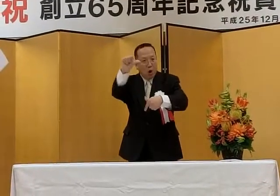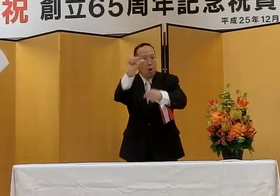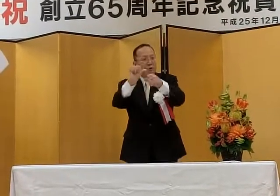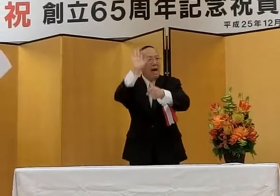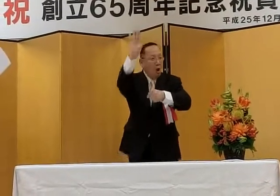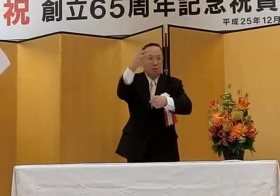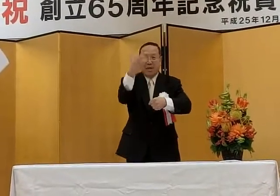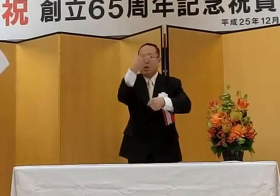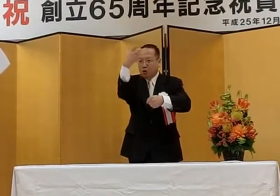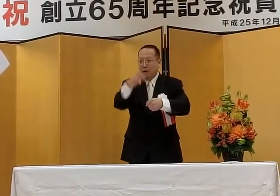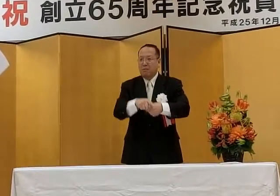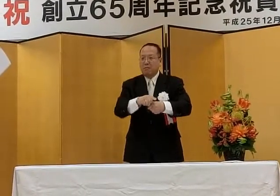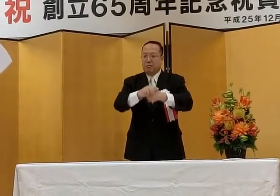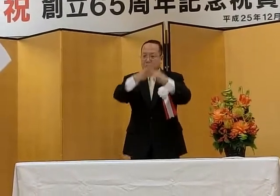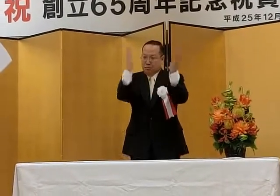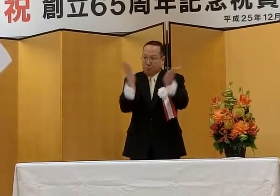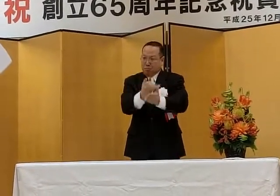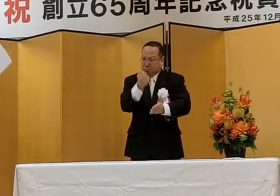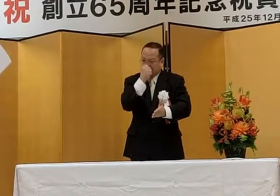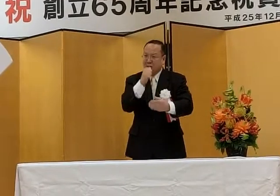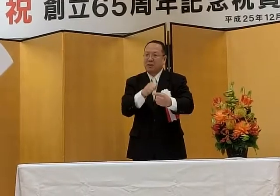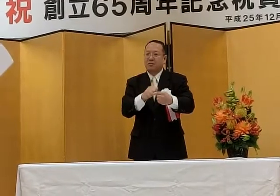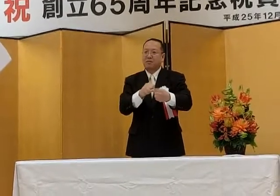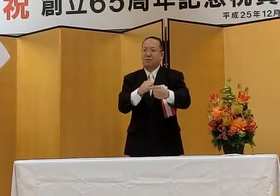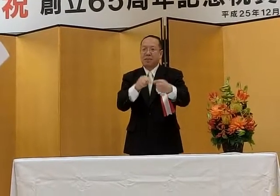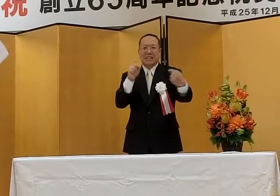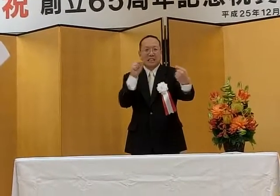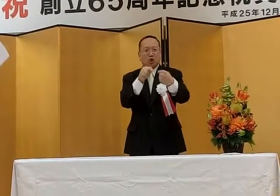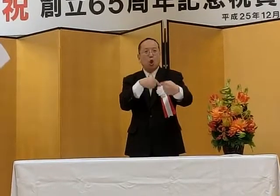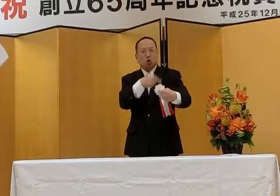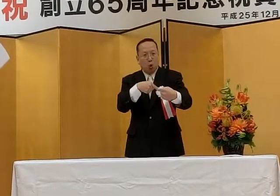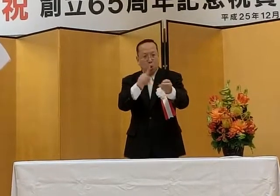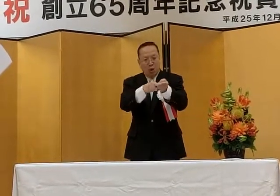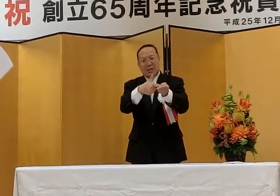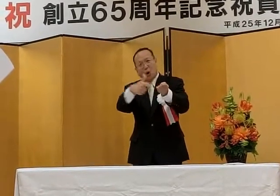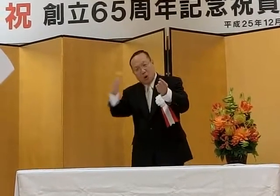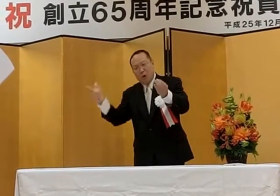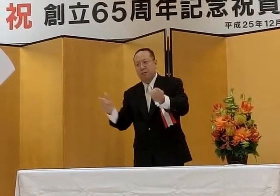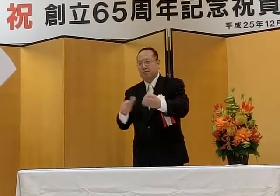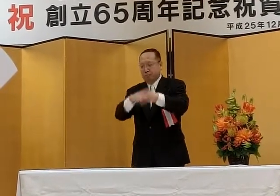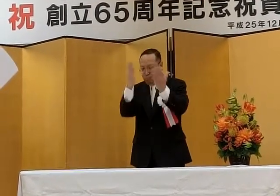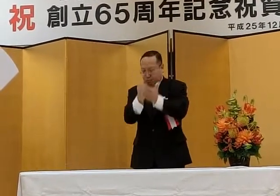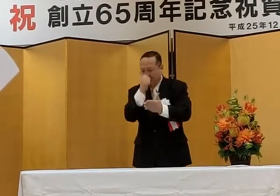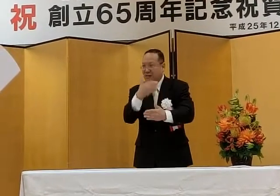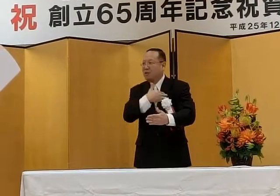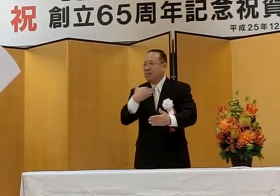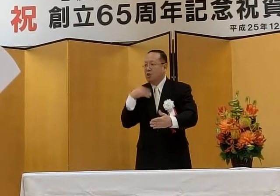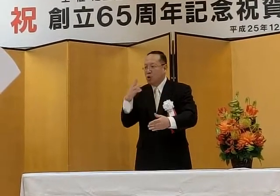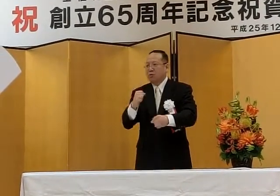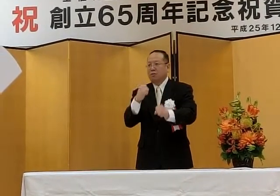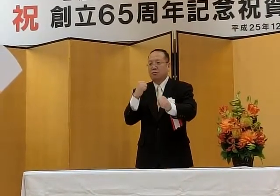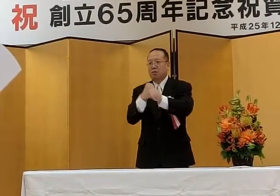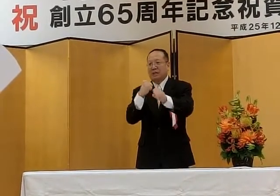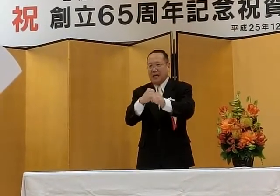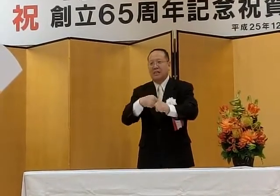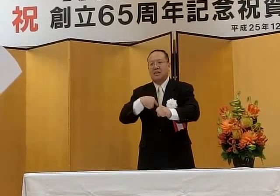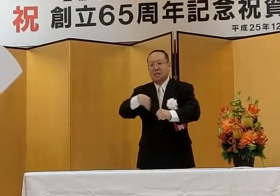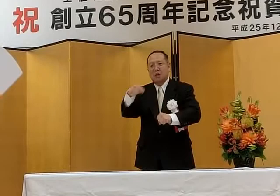次回70周年記念大会、5年後の70周年記念大会の時に向けてさらに努力